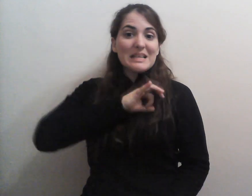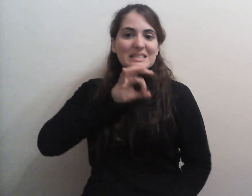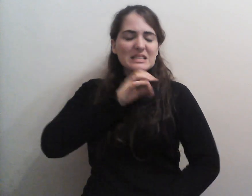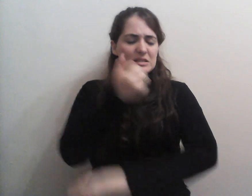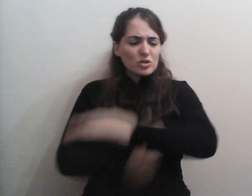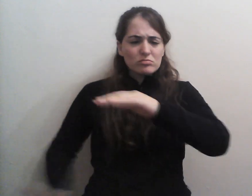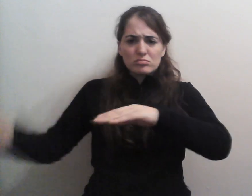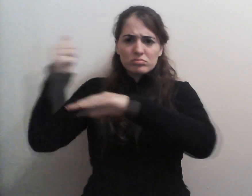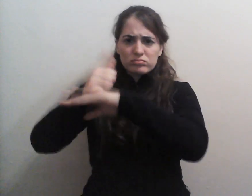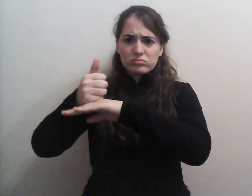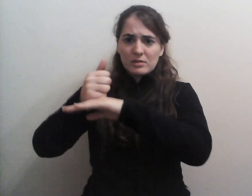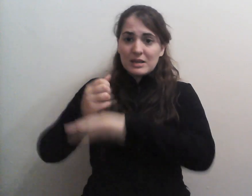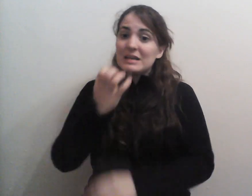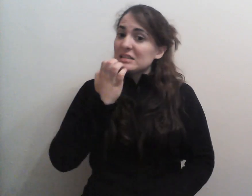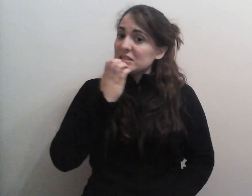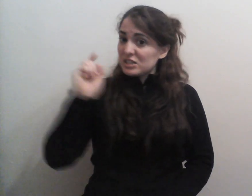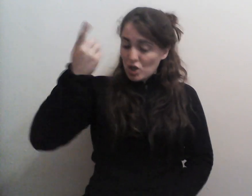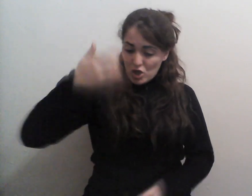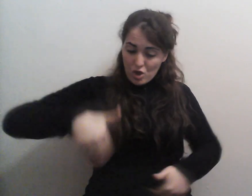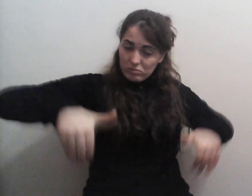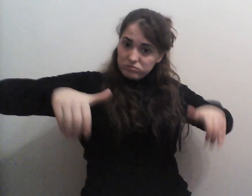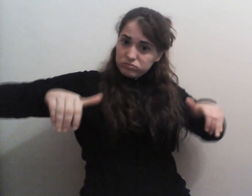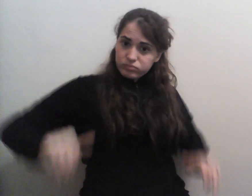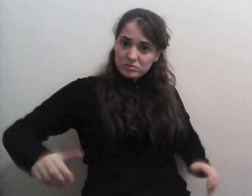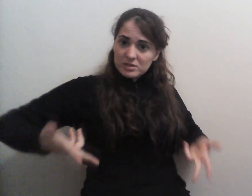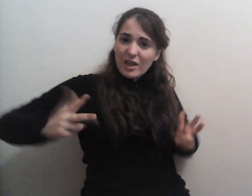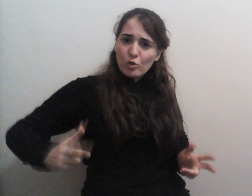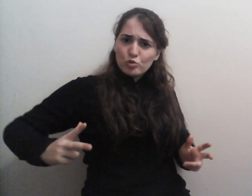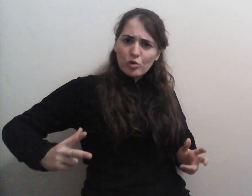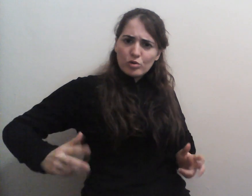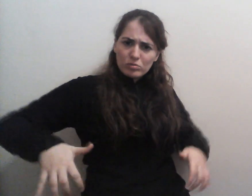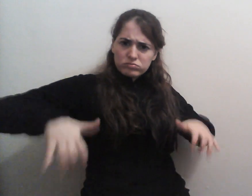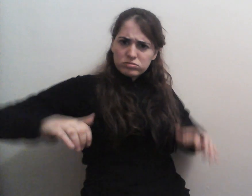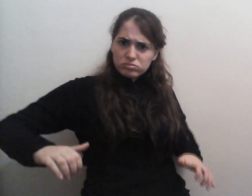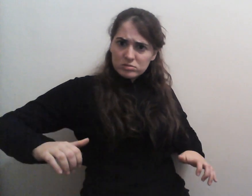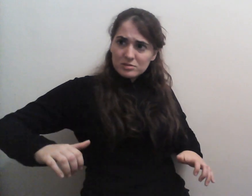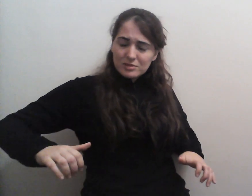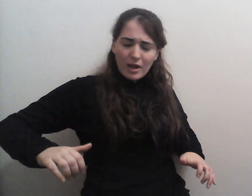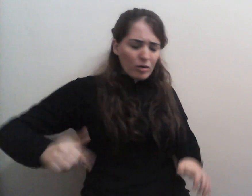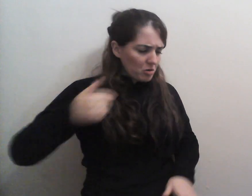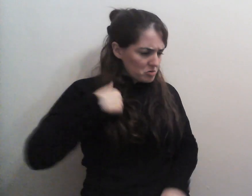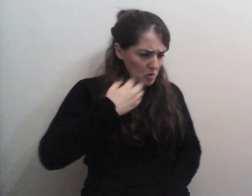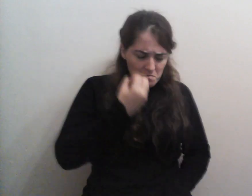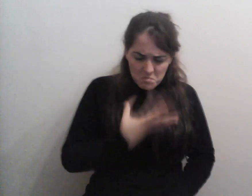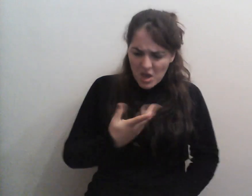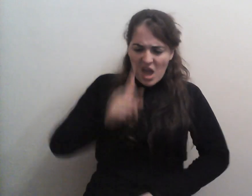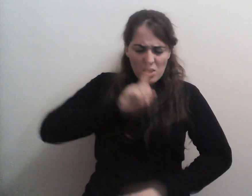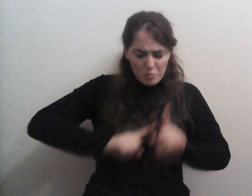esté sentado en el trono, todo está bien. Todo está bien. Estoy frito, hay presión, hay estrés, hay problemas.